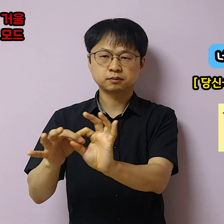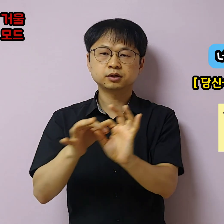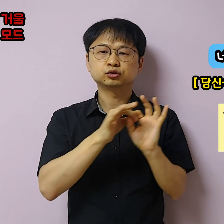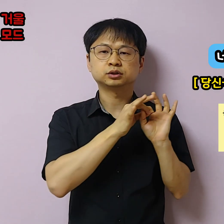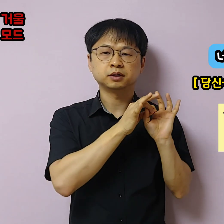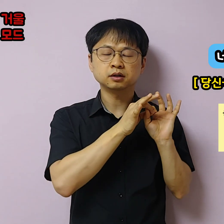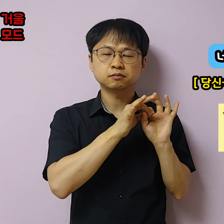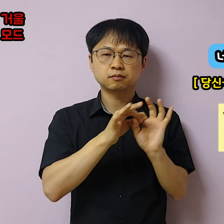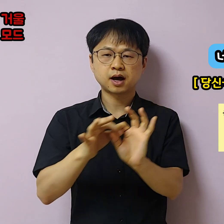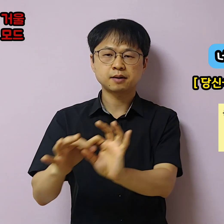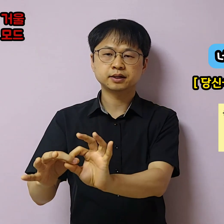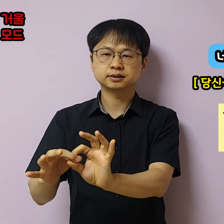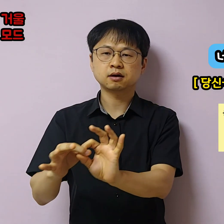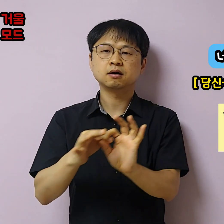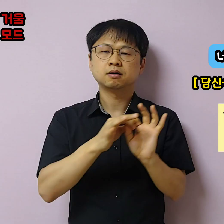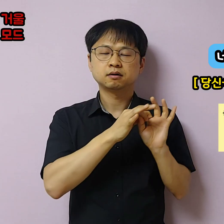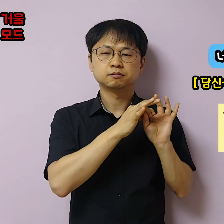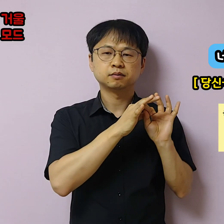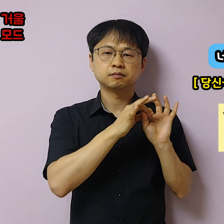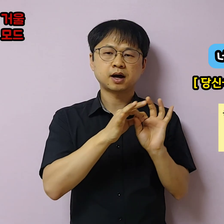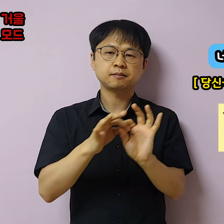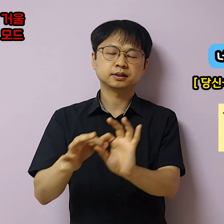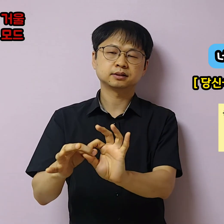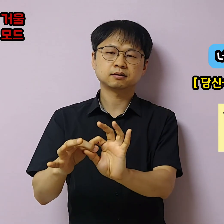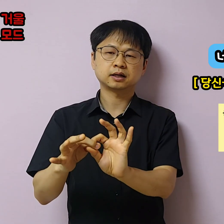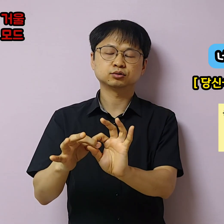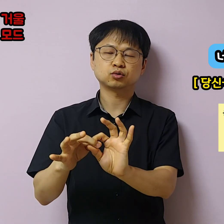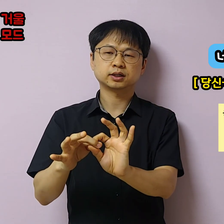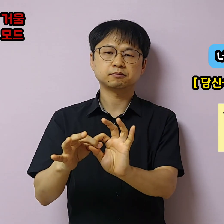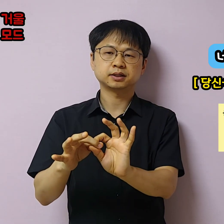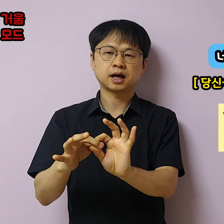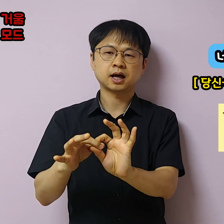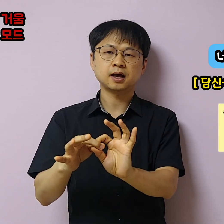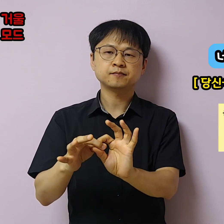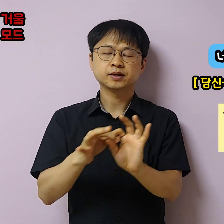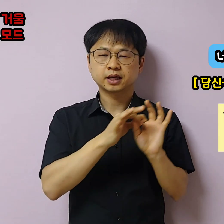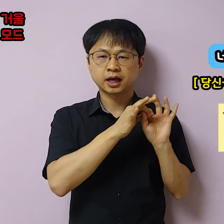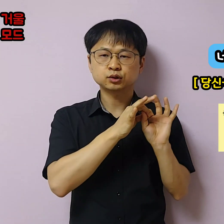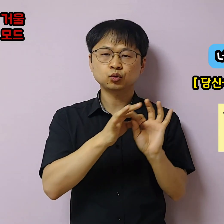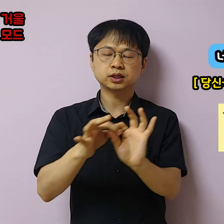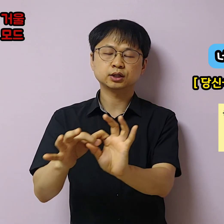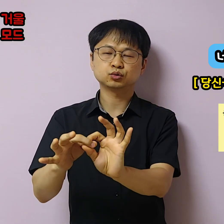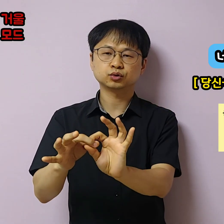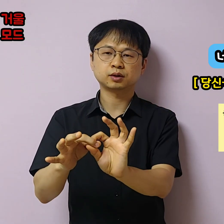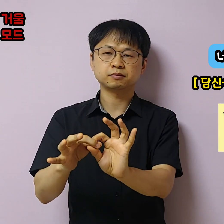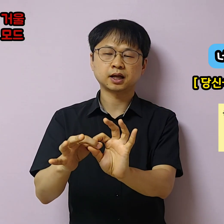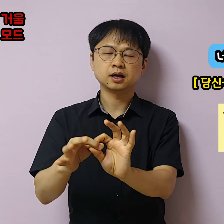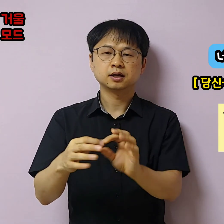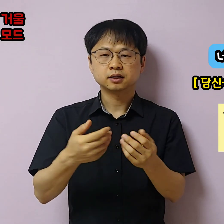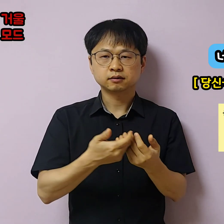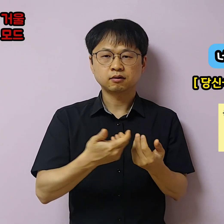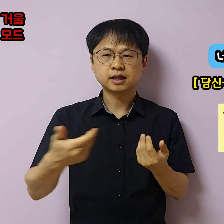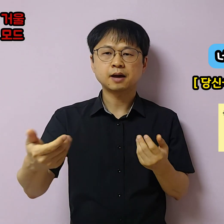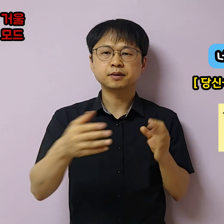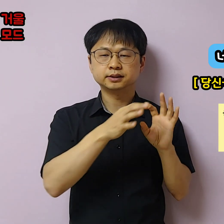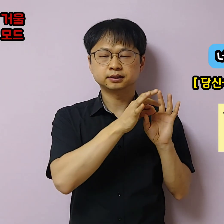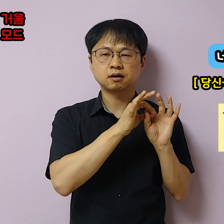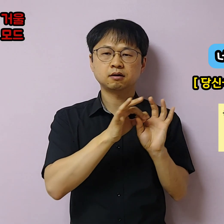내밀어 주시면 뭐뭐 하면서 라는 수어가 됩니다. 계속이란 수어도 됩니다.